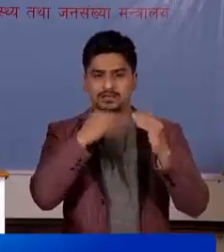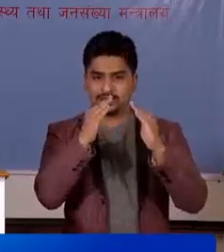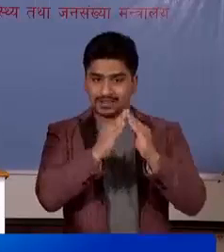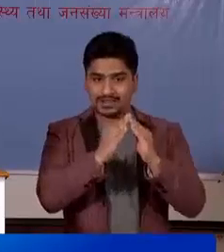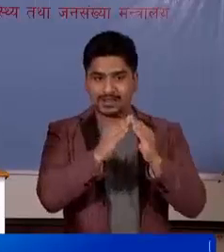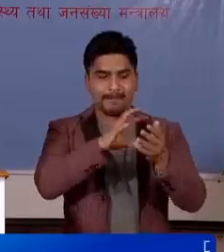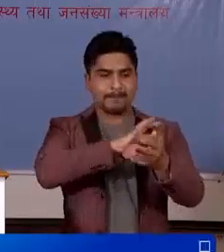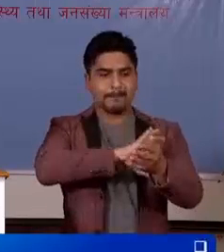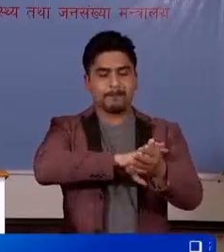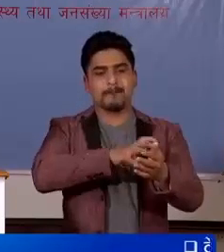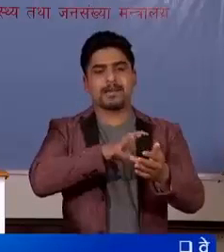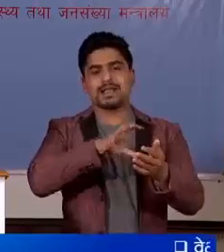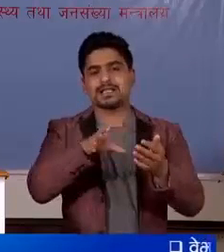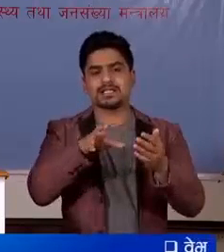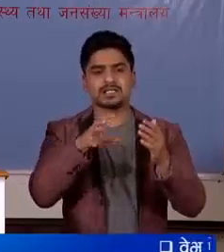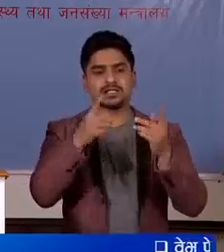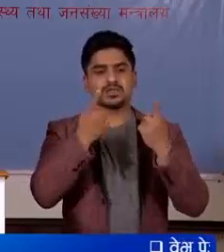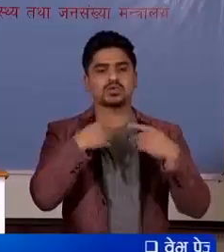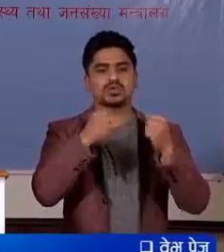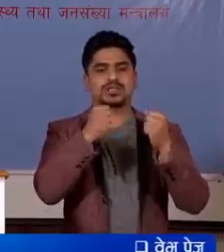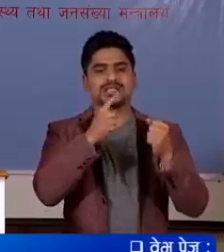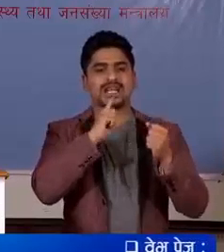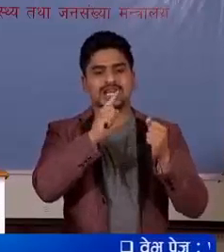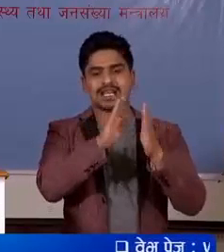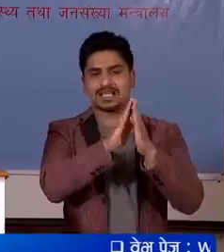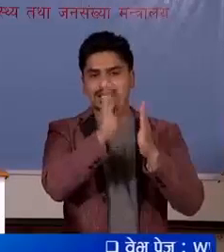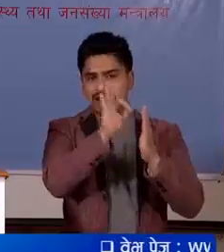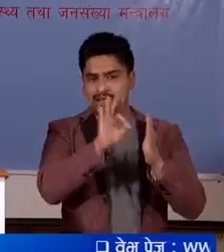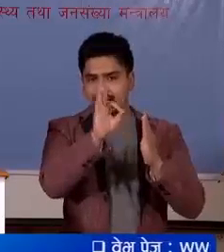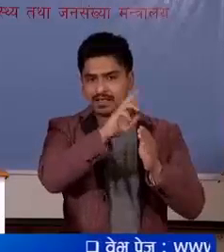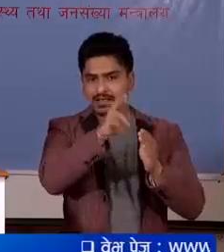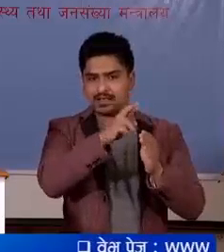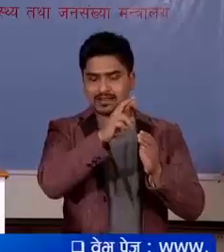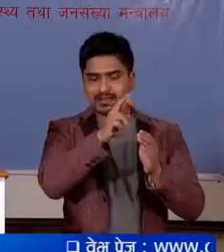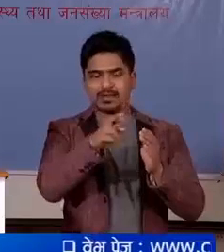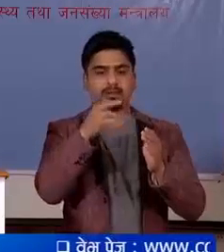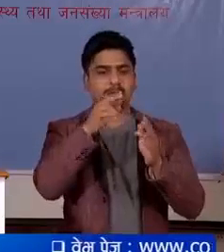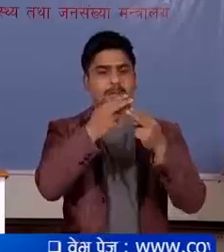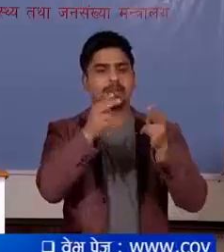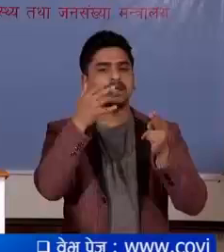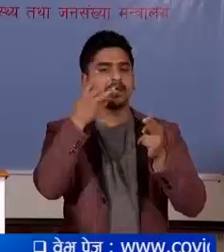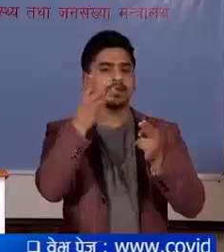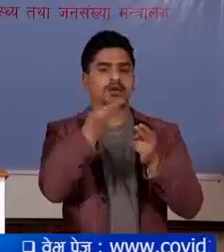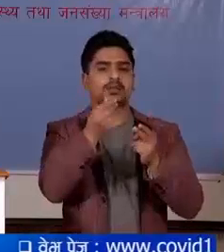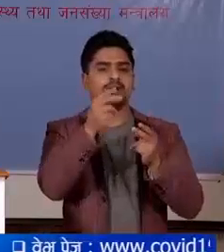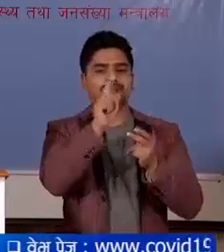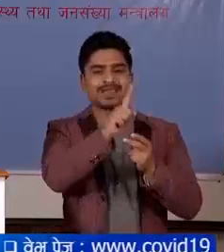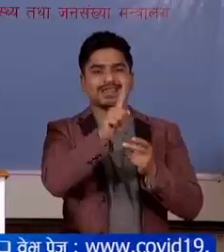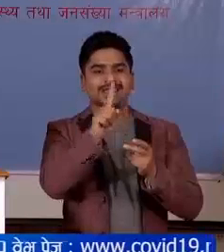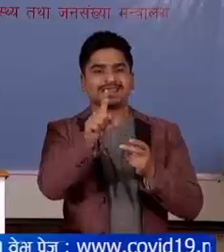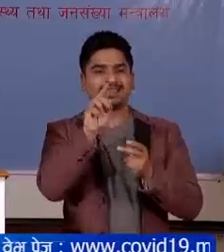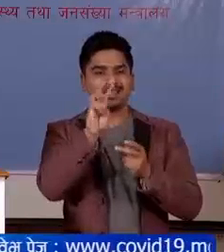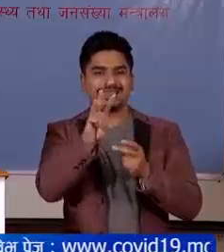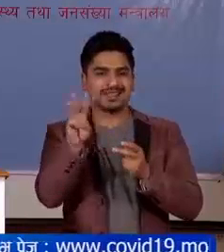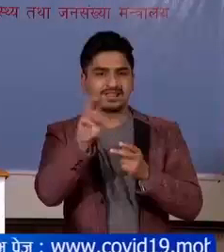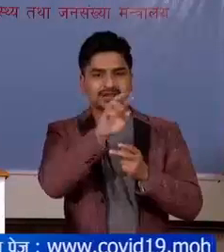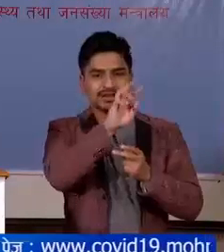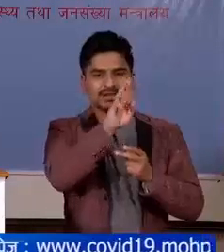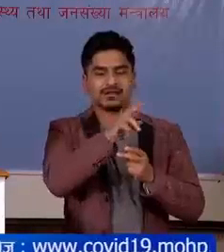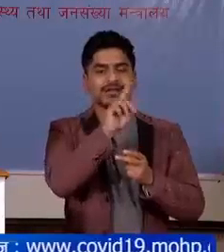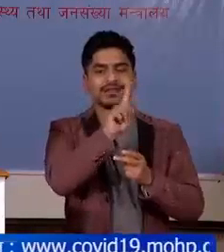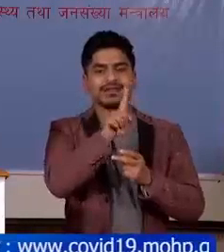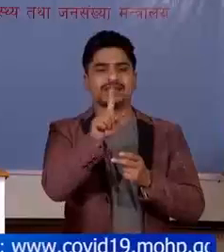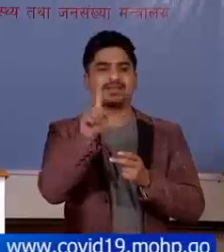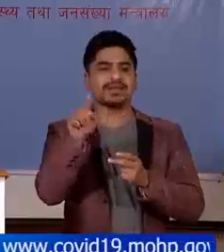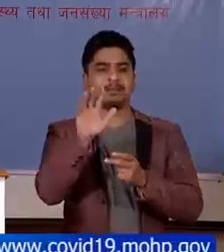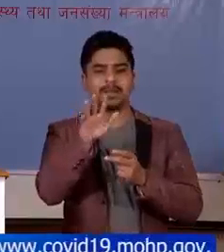स्वास्ते निर्देशना लाई संग संपर्क राखन राखन ट्वल फ्री नमर आमरो 1130 राएगार पंदर इन समयत्यों